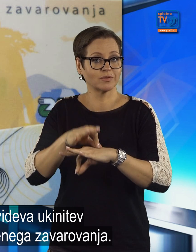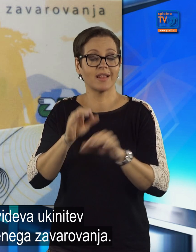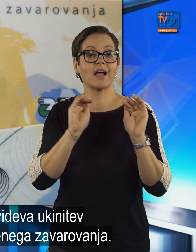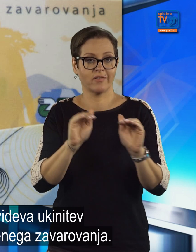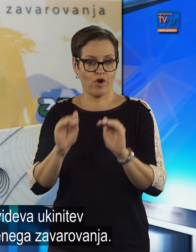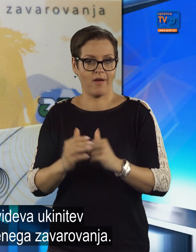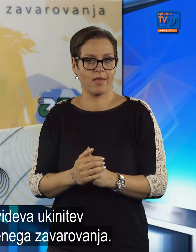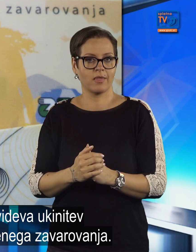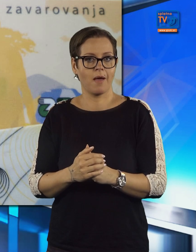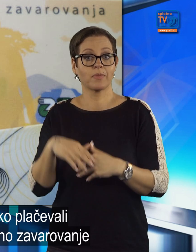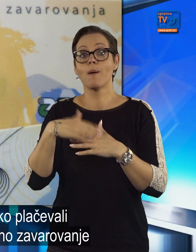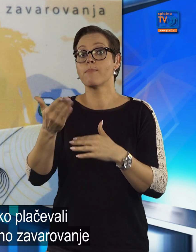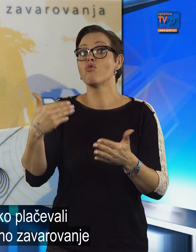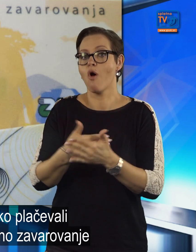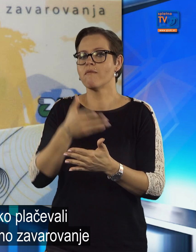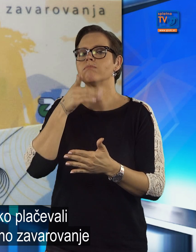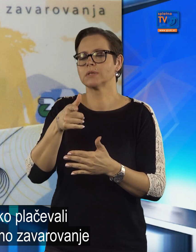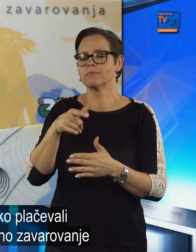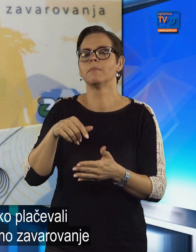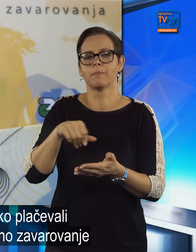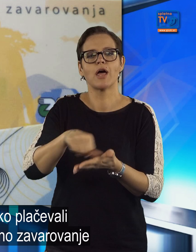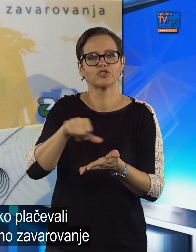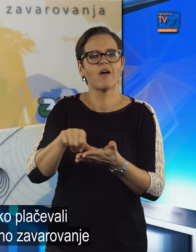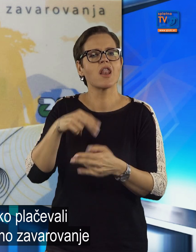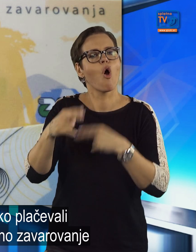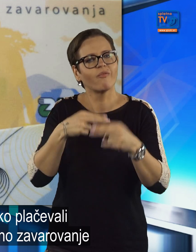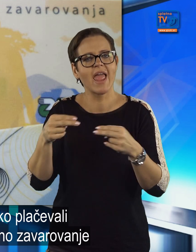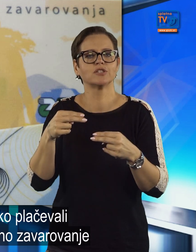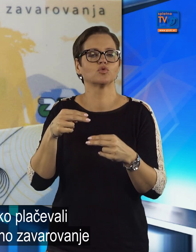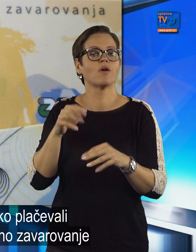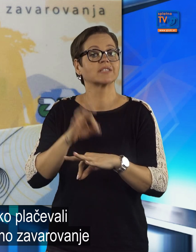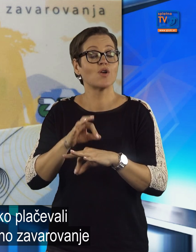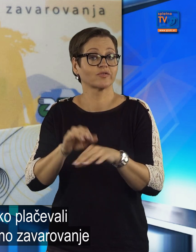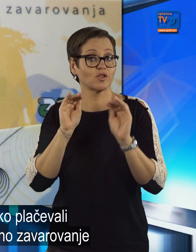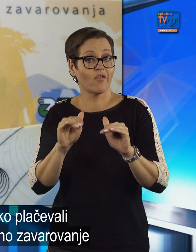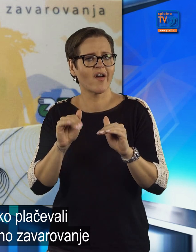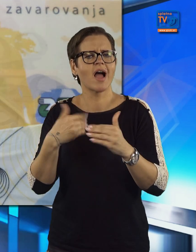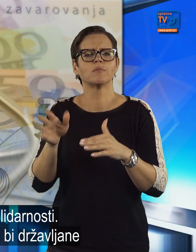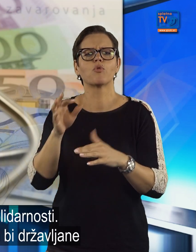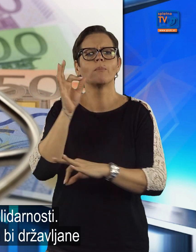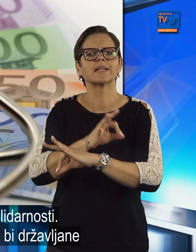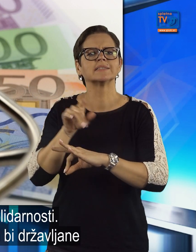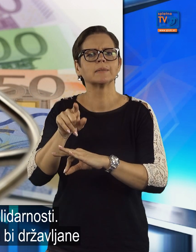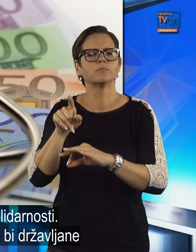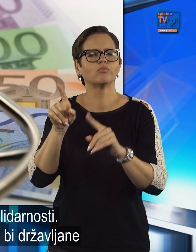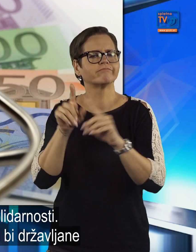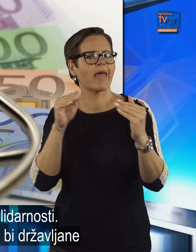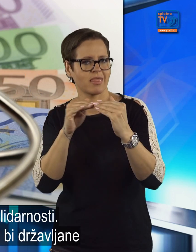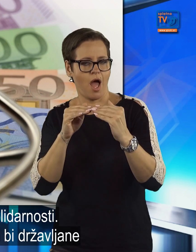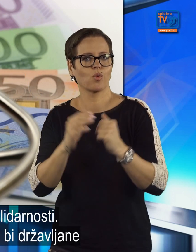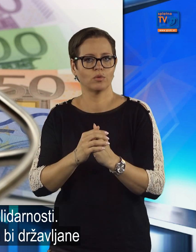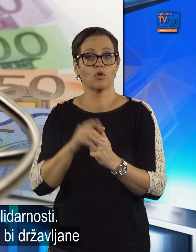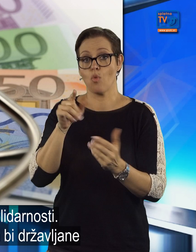zdravstvenega zavarovanja. Po novem bi tako plačevali obvezno zdravstveno zavarovanje po principu